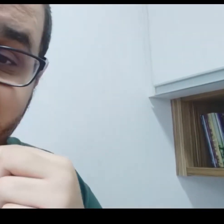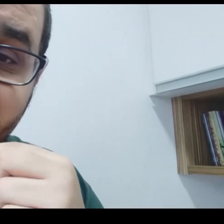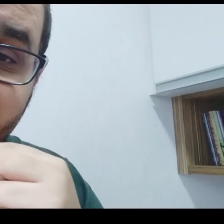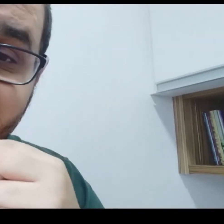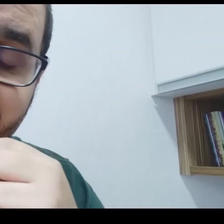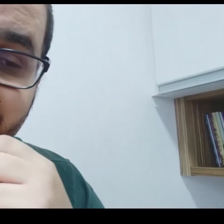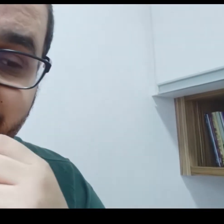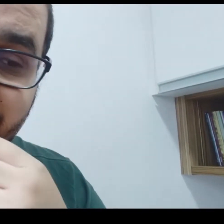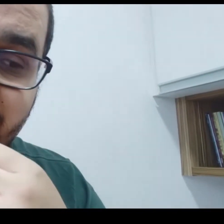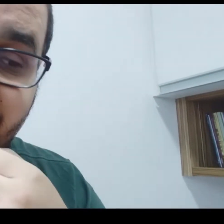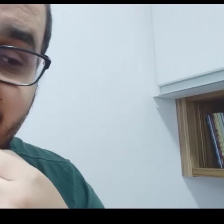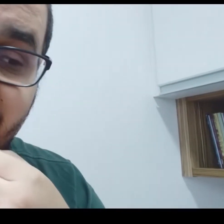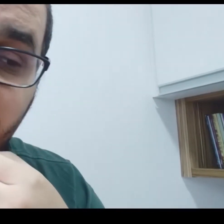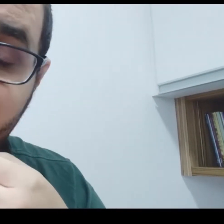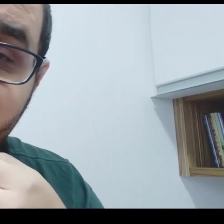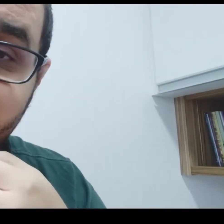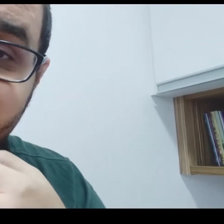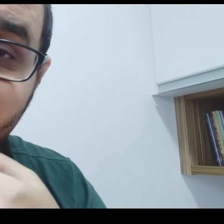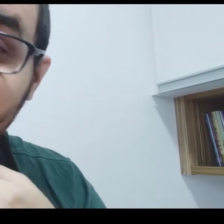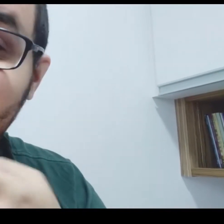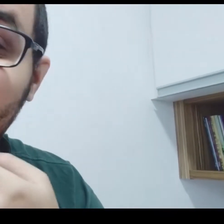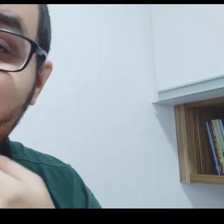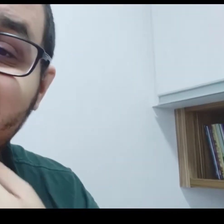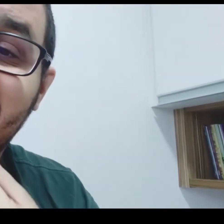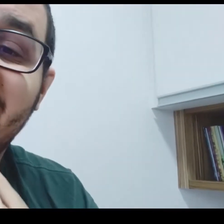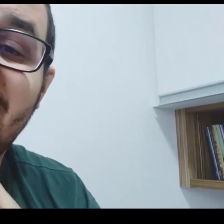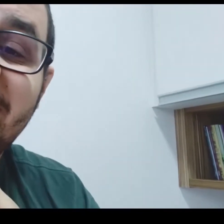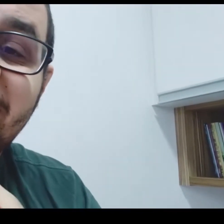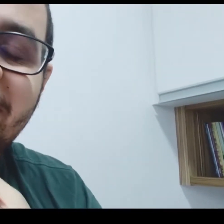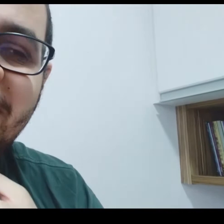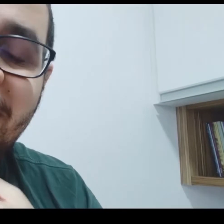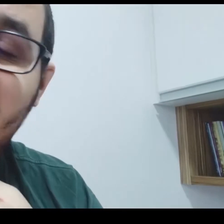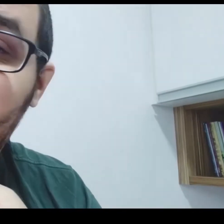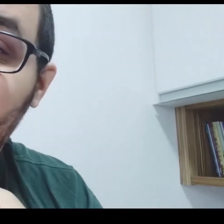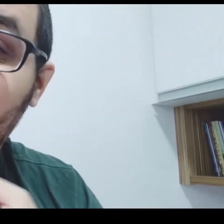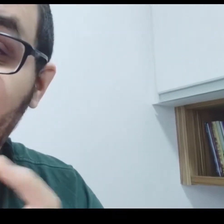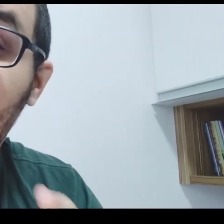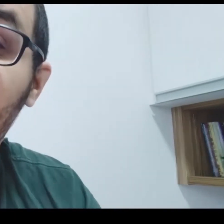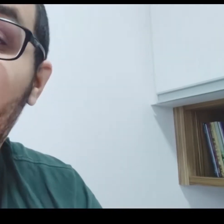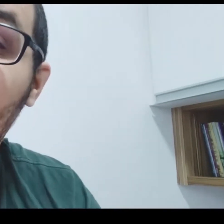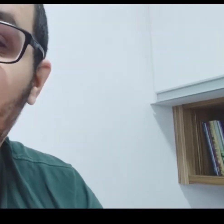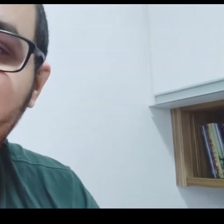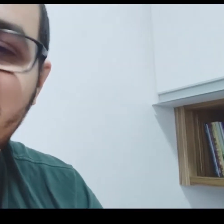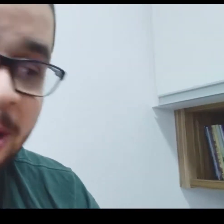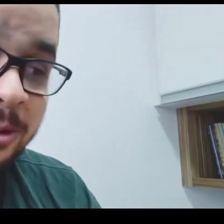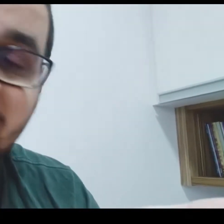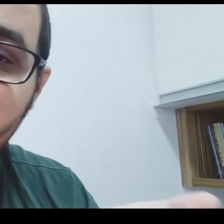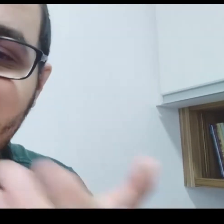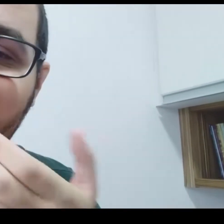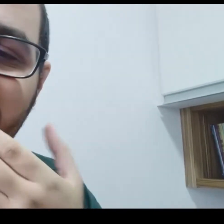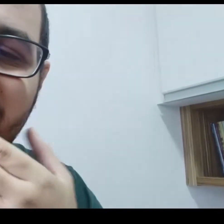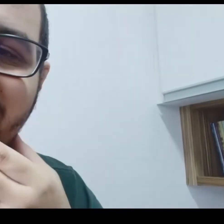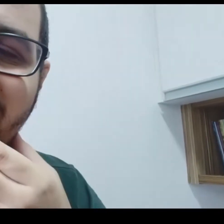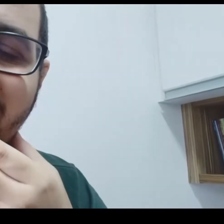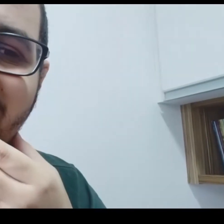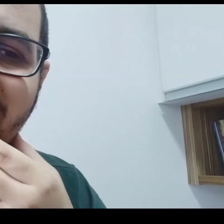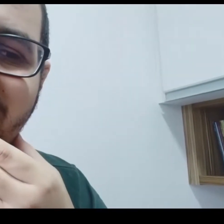aqui, e ele queria reunir, mas não conhecia ninguém da vida da igreja. E ele veio morar no mesmo bairro para onde eu tinha me